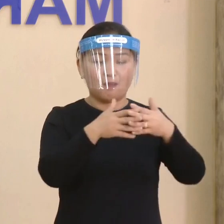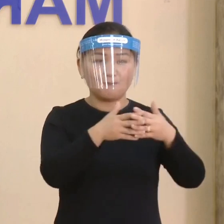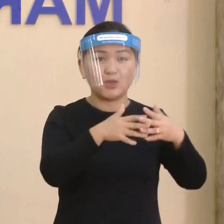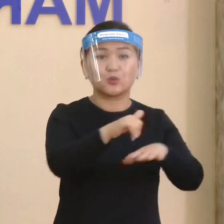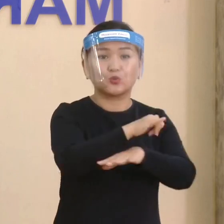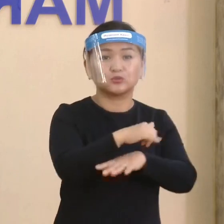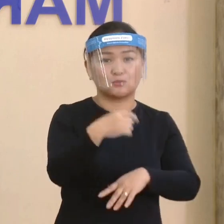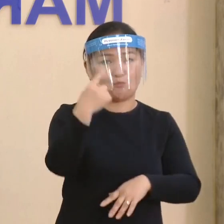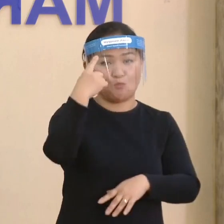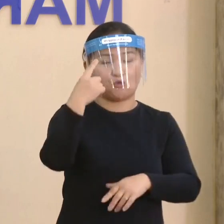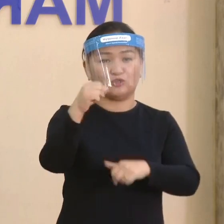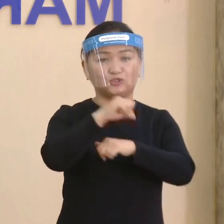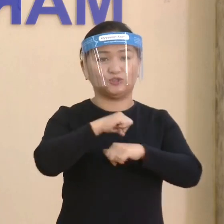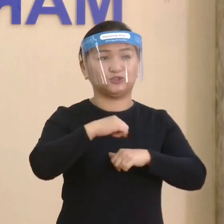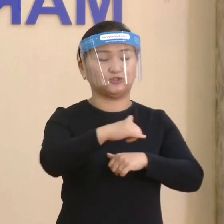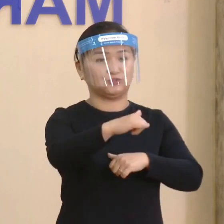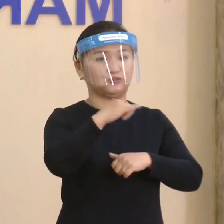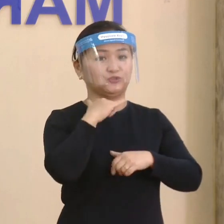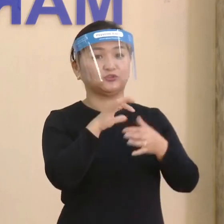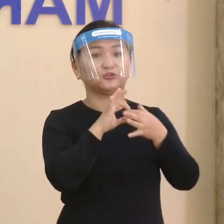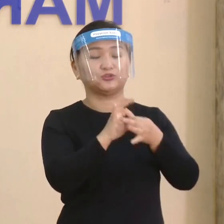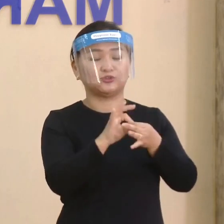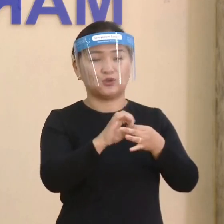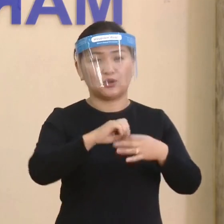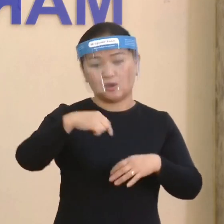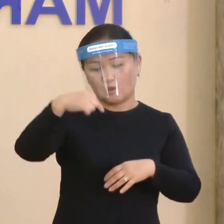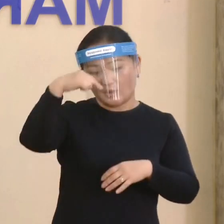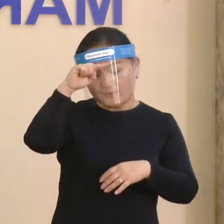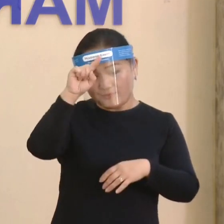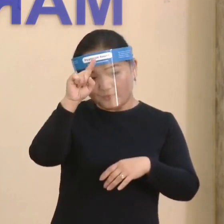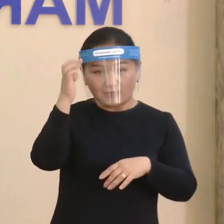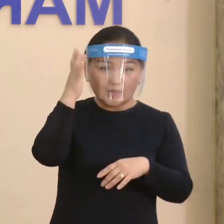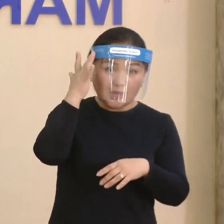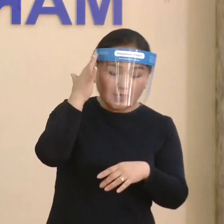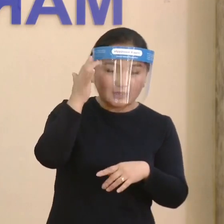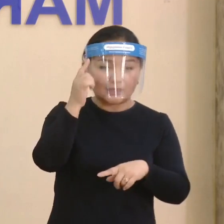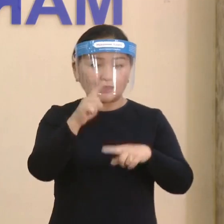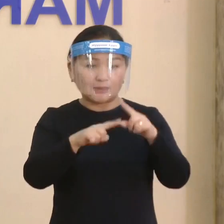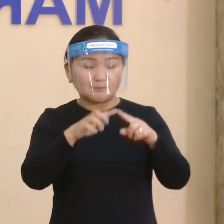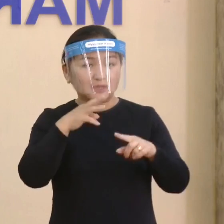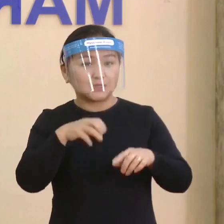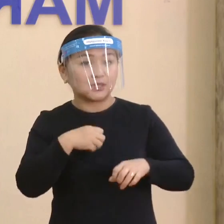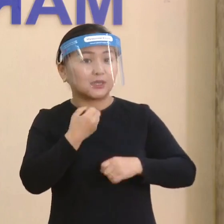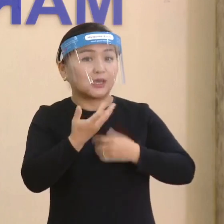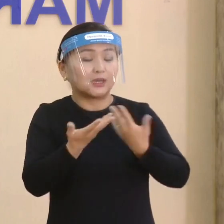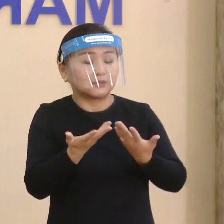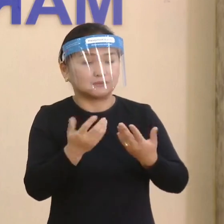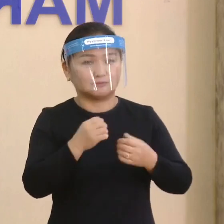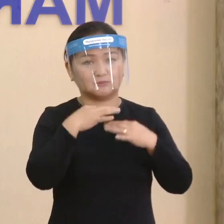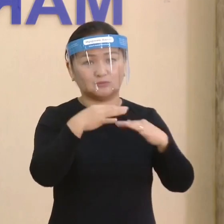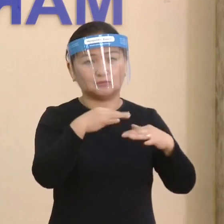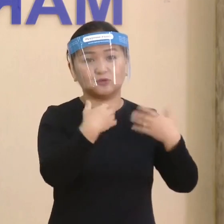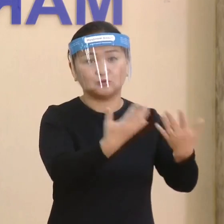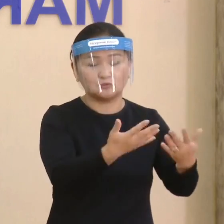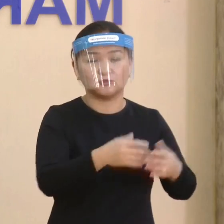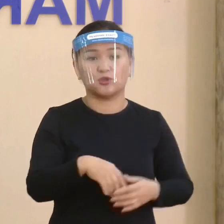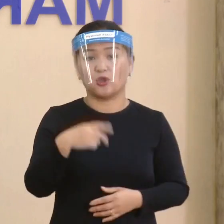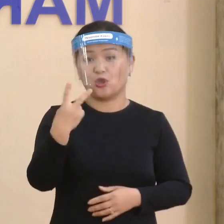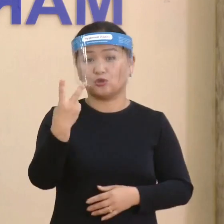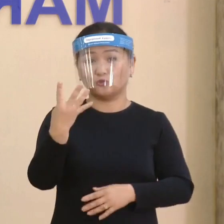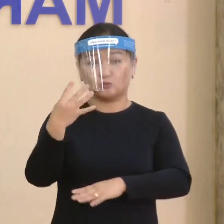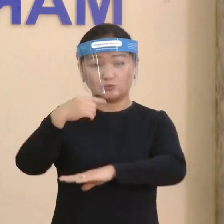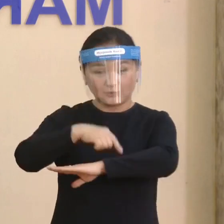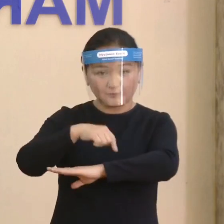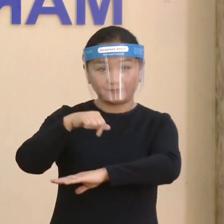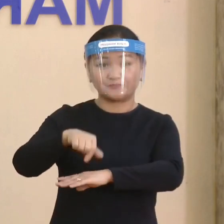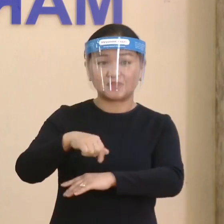Монгол улсын нэг иргэн утасдаж коронавирусын эмнэл зүй шин шинжилгээний талаар бол зөвлөгөө авсан байна. За 24 цагийн хугацаанд Сүмүүт